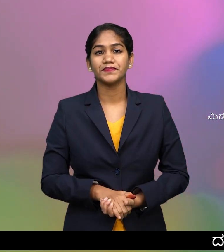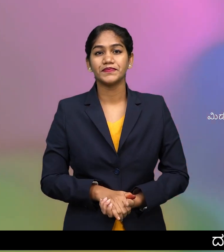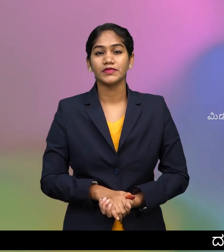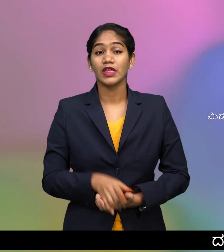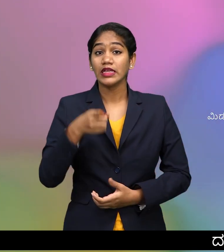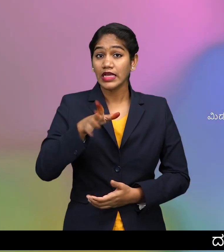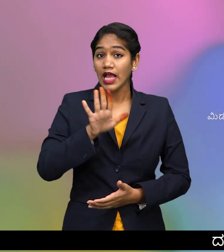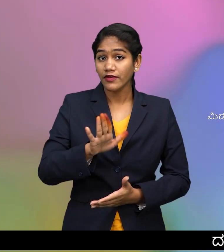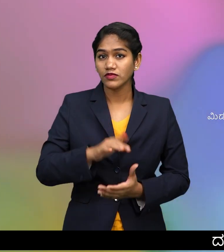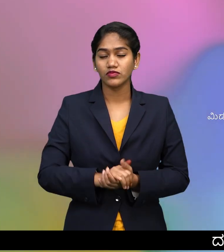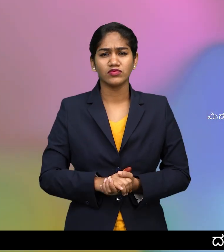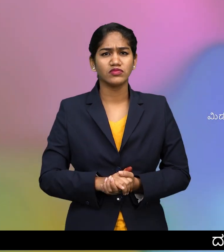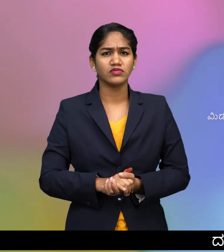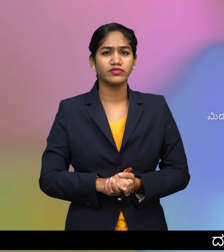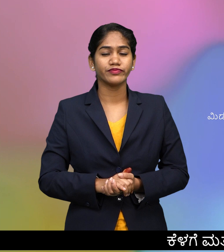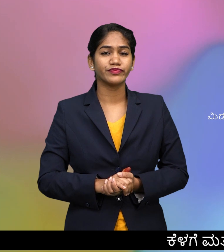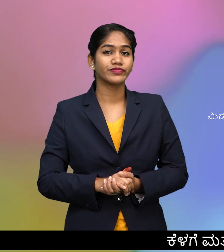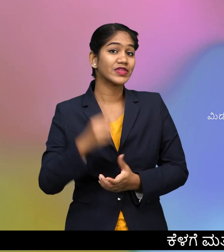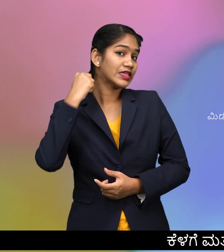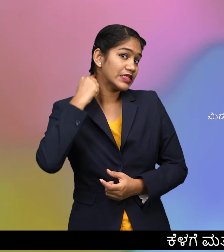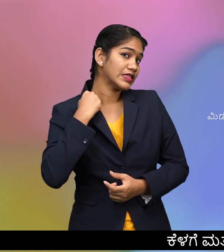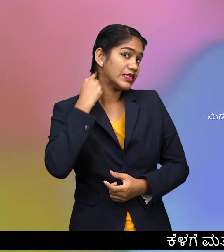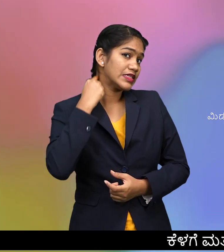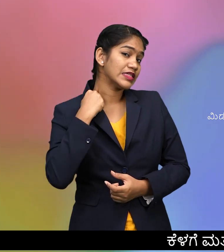ಅದು ಸೆರೆಬ್ರಮ್ನ ಕೆಳಗೆ ಮತ್ತು ಹಿಂದೆ ಇರುತ್ತದೆ.